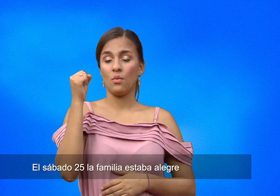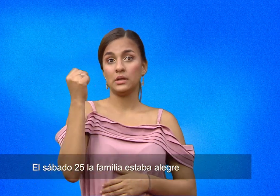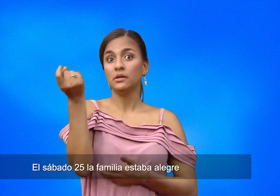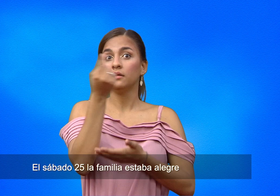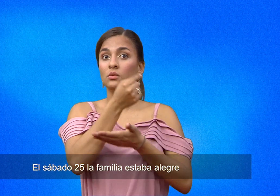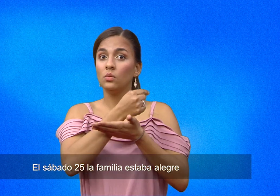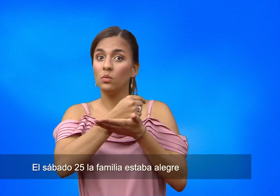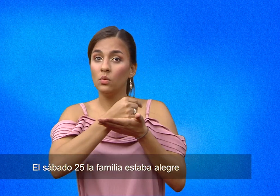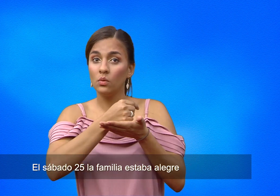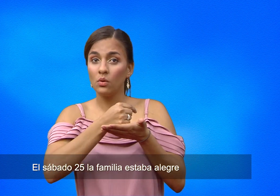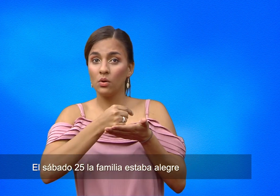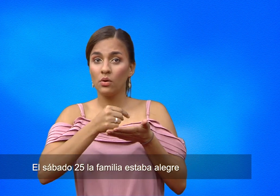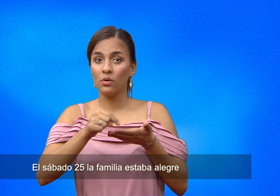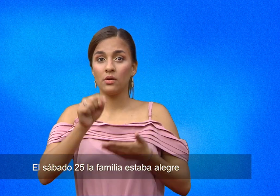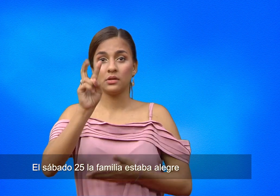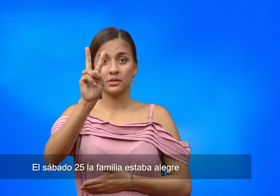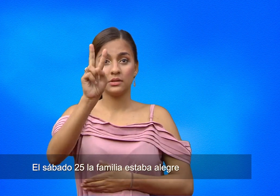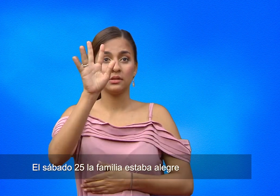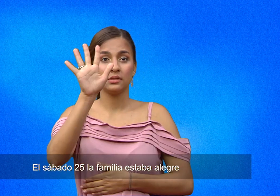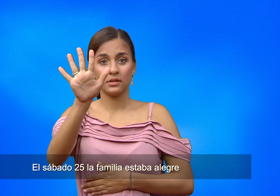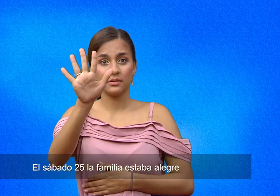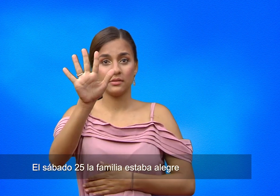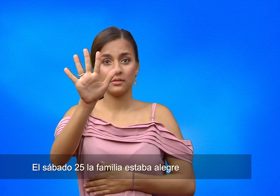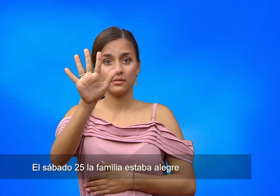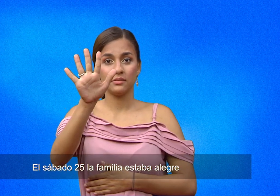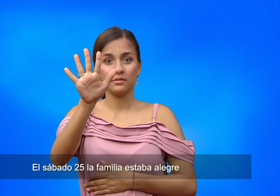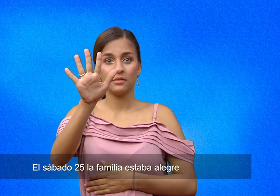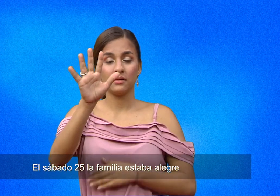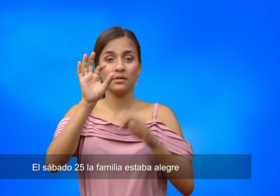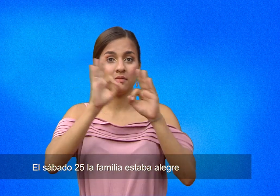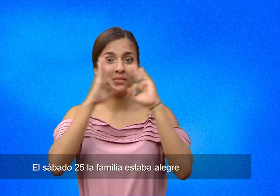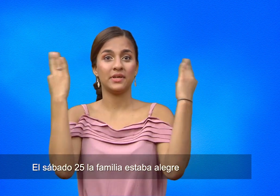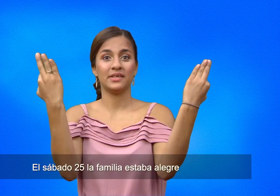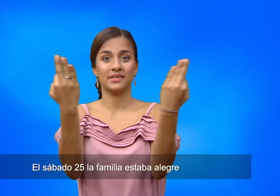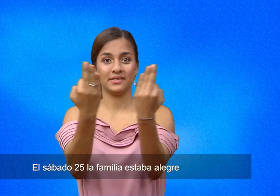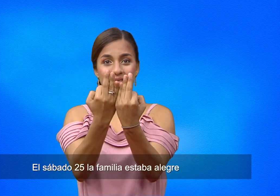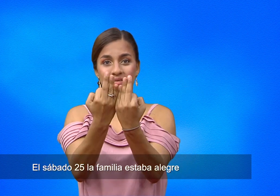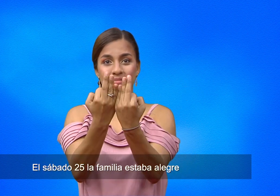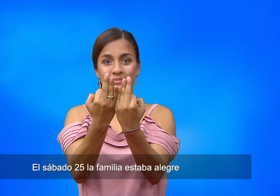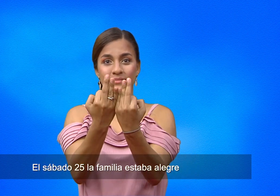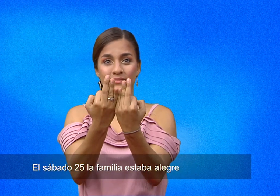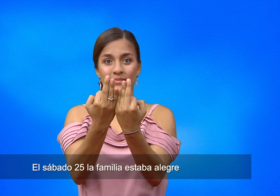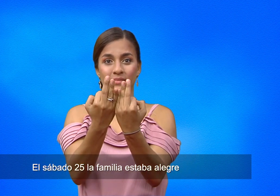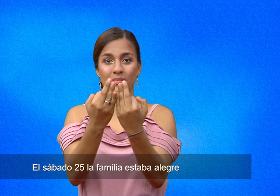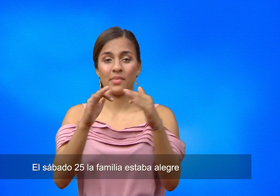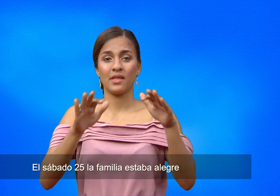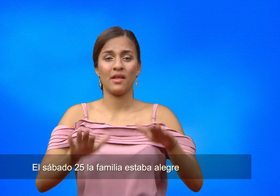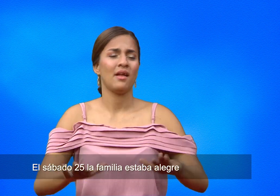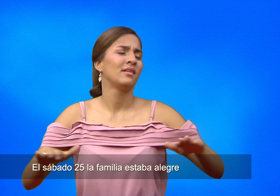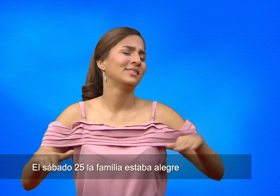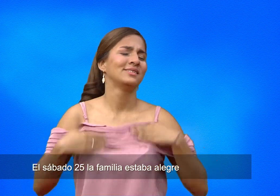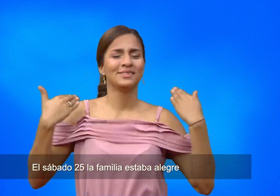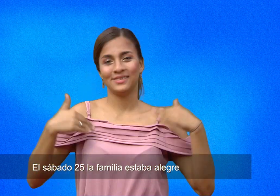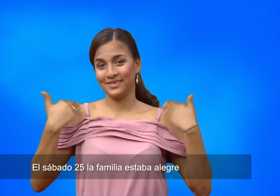el sábado 25 la familia estaba alegre